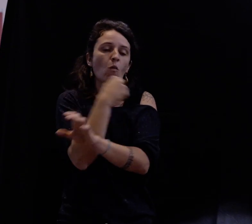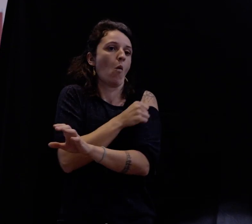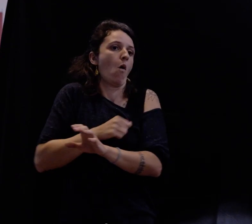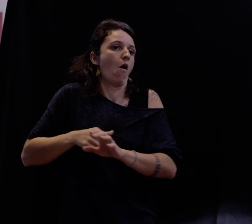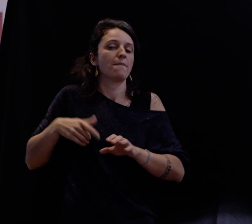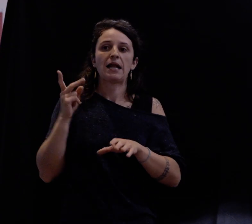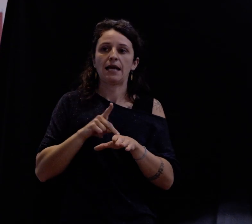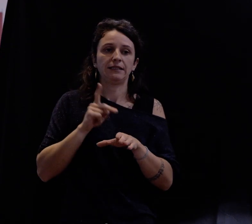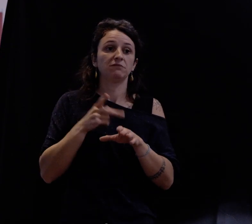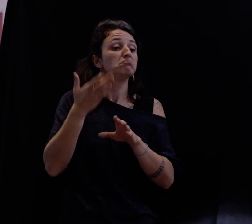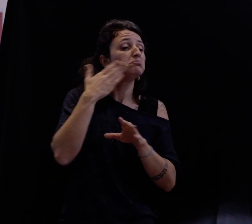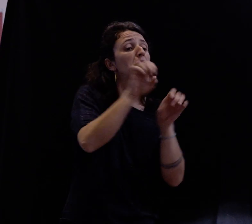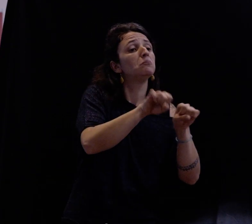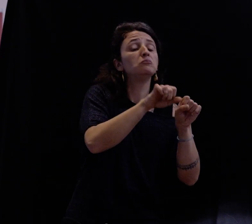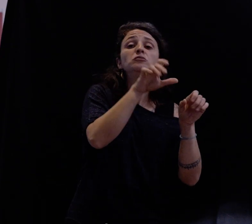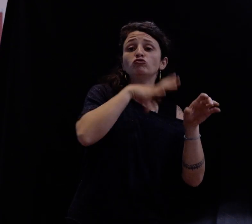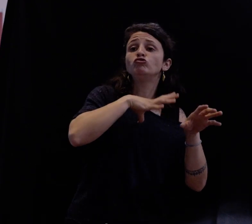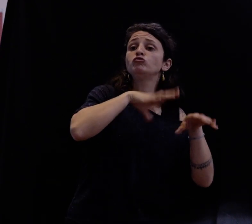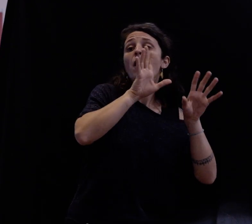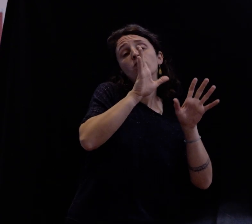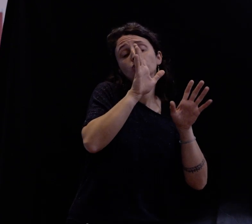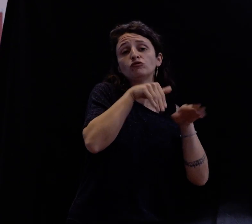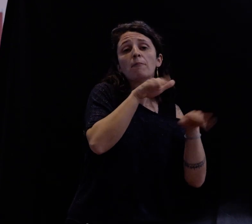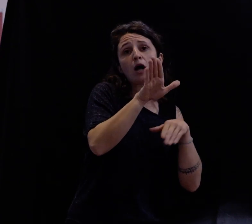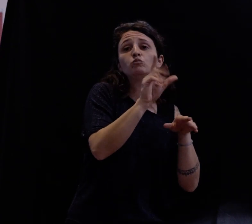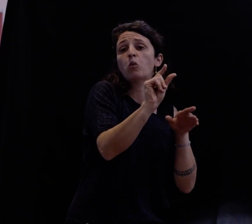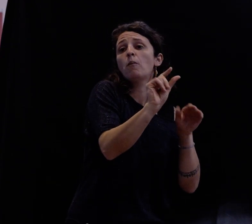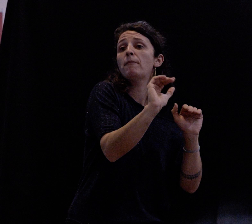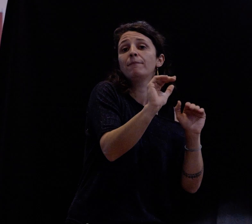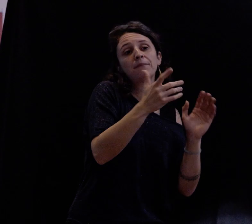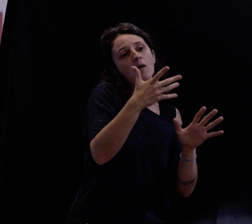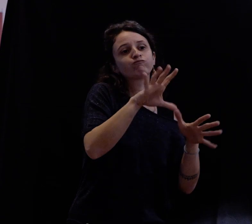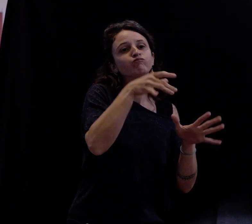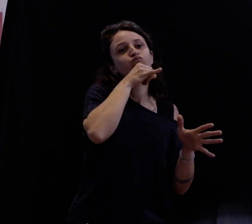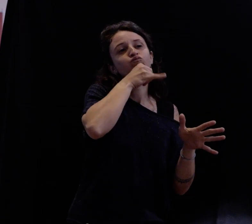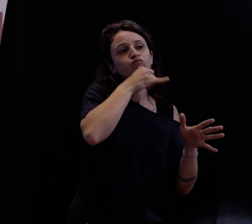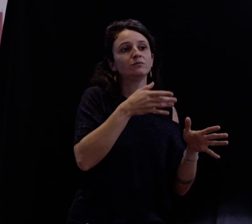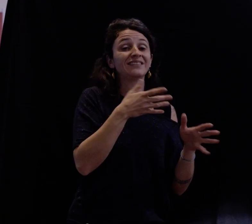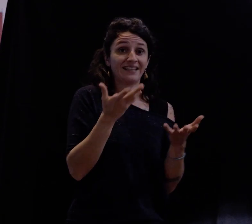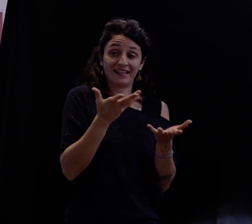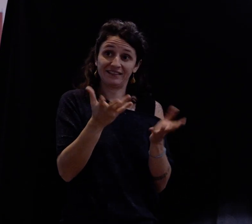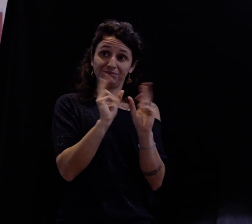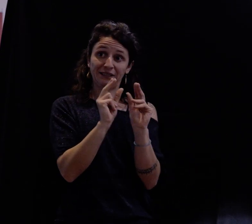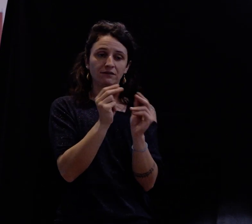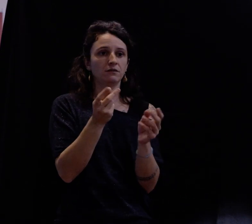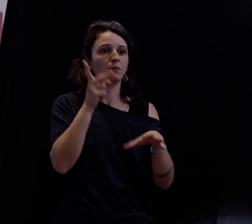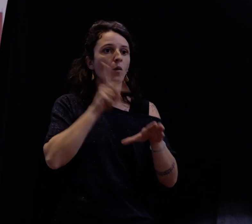on essaye depuis des années et des années de démontrer que c'est moins grave quand on a une protéine, même si elle ne fonctionne pas très bien.